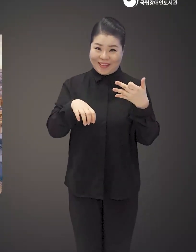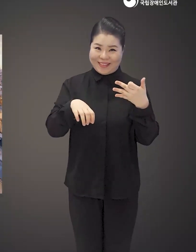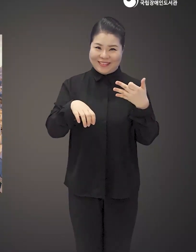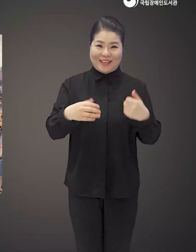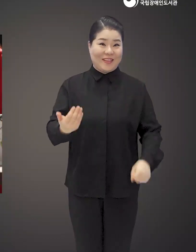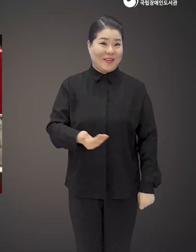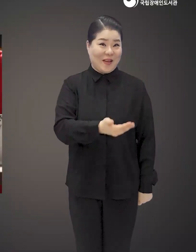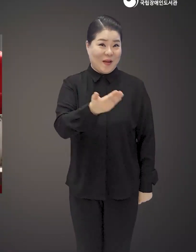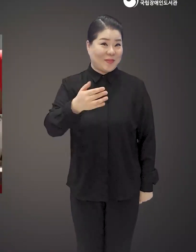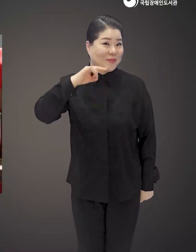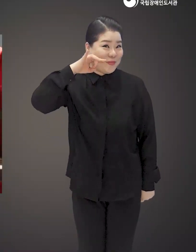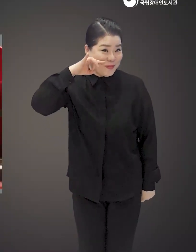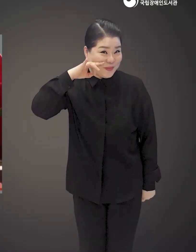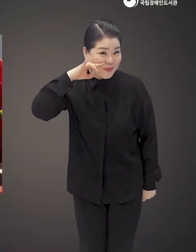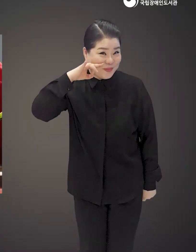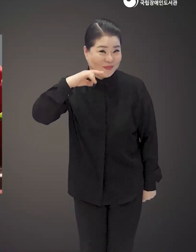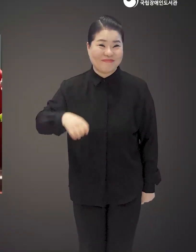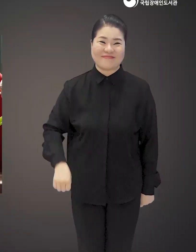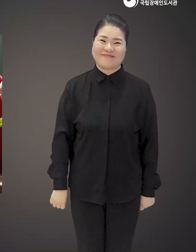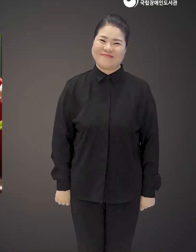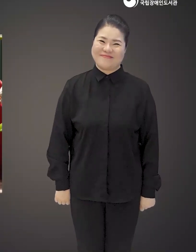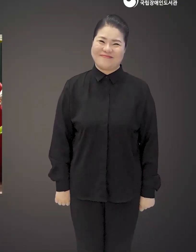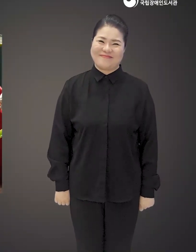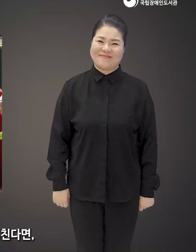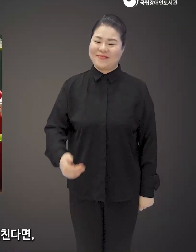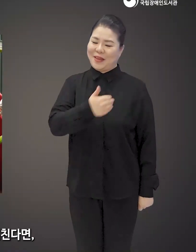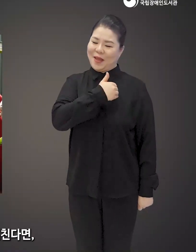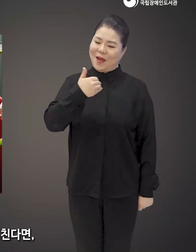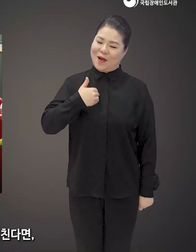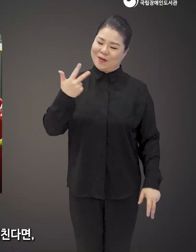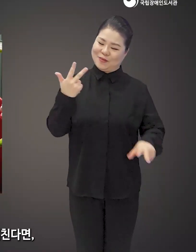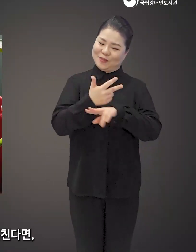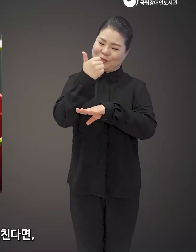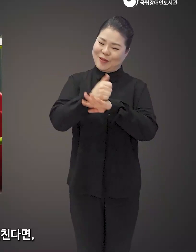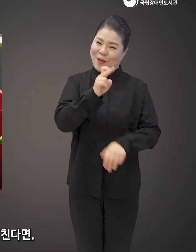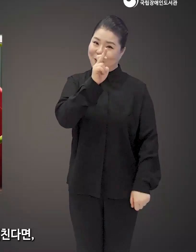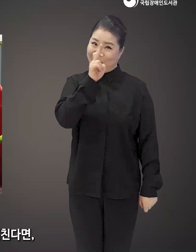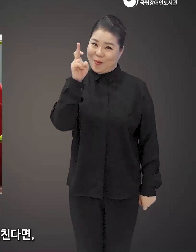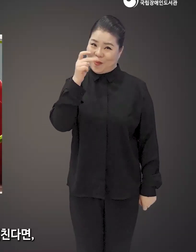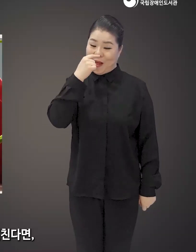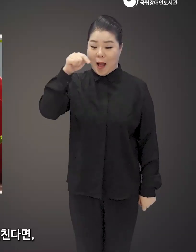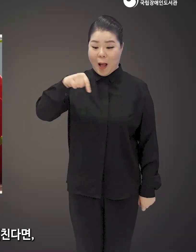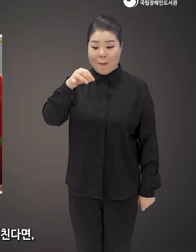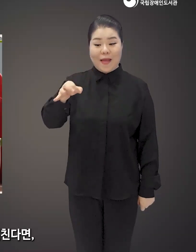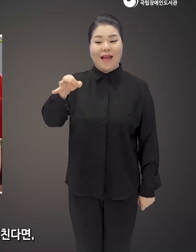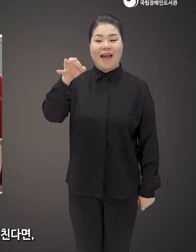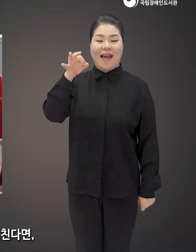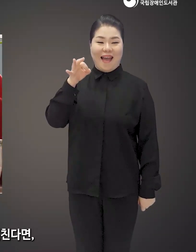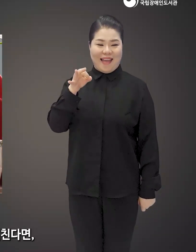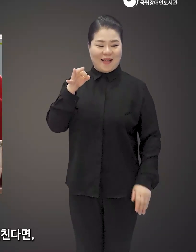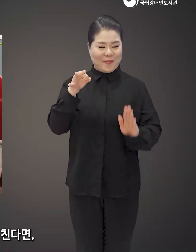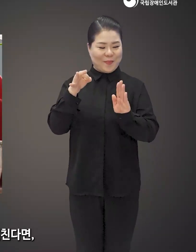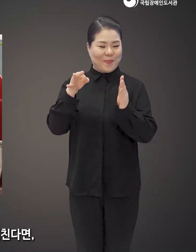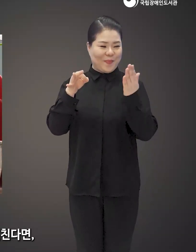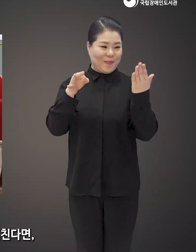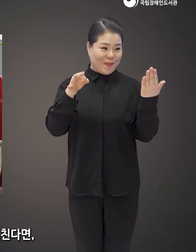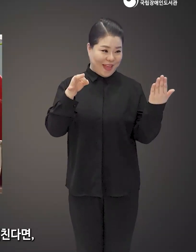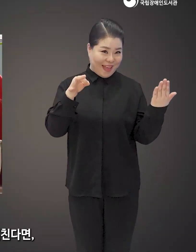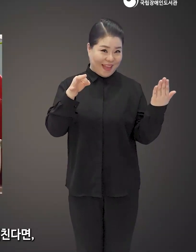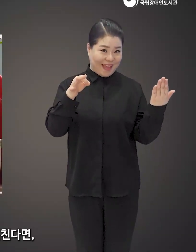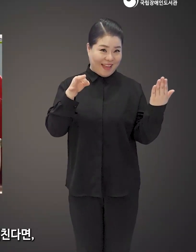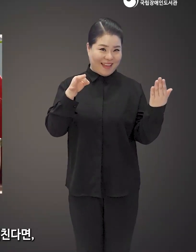면면, 여러분도 궁금하시죠? 여유로운 어느 주말 오후 커피 한 잔과 함께 이